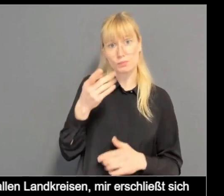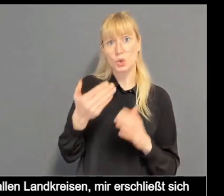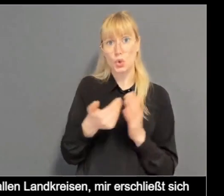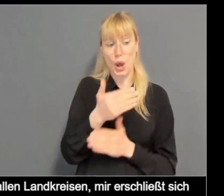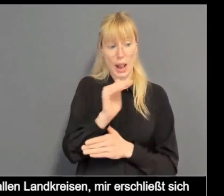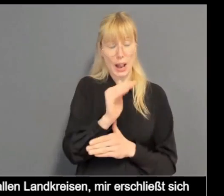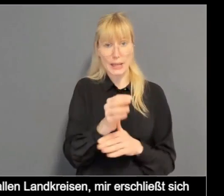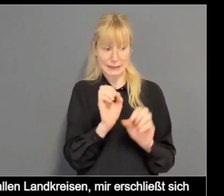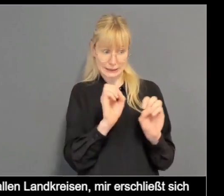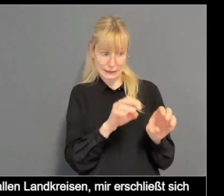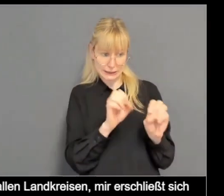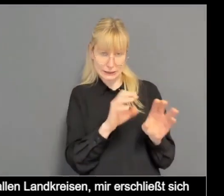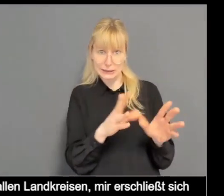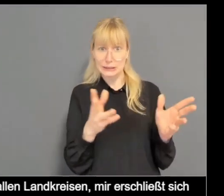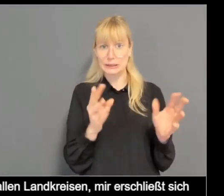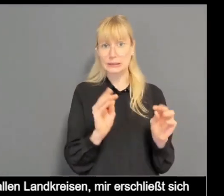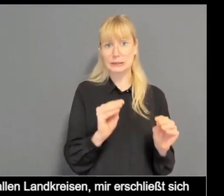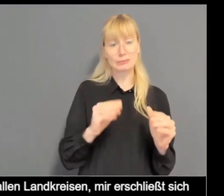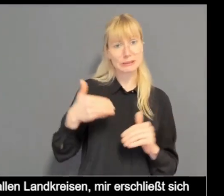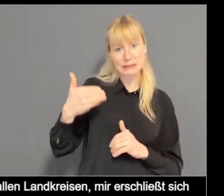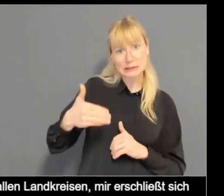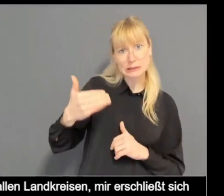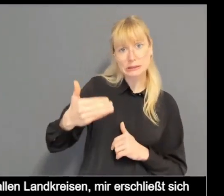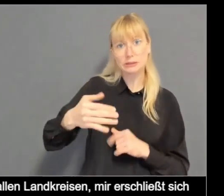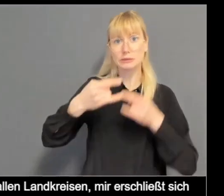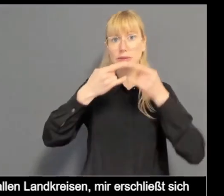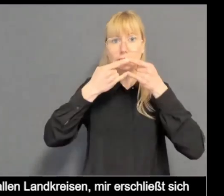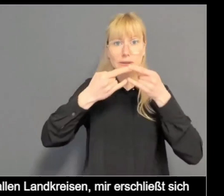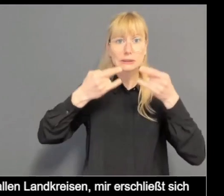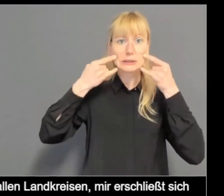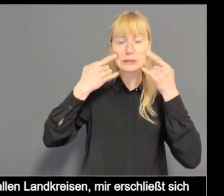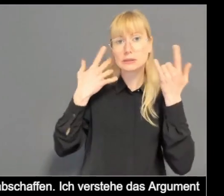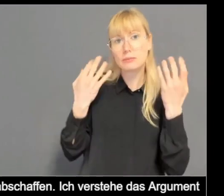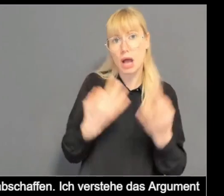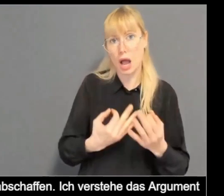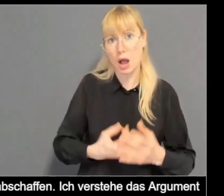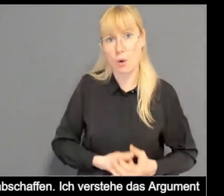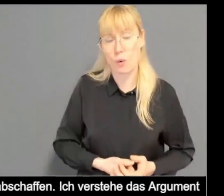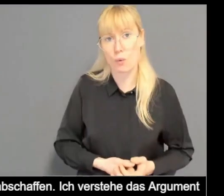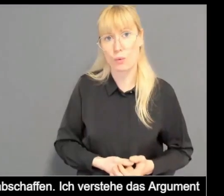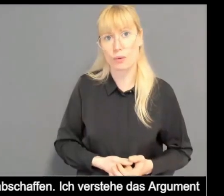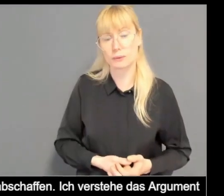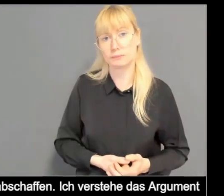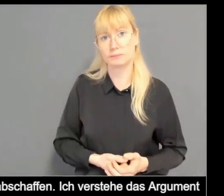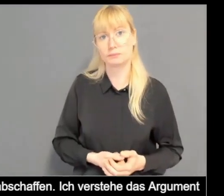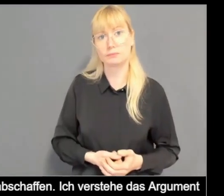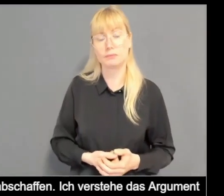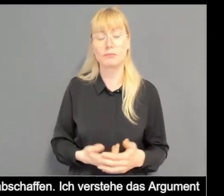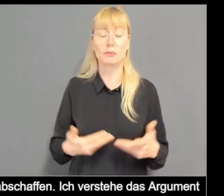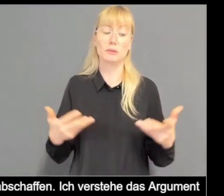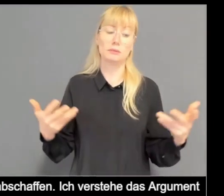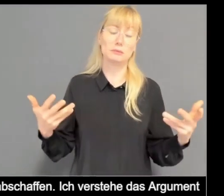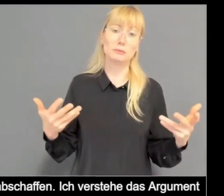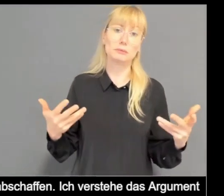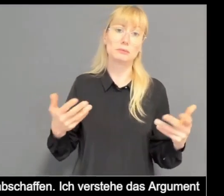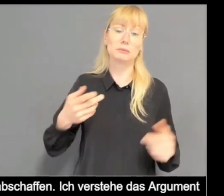Unterricht überhaupt haben. Und zwar immer wieder von neuem, eigentlich tagtäglich. Und da haben sich natürlich unsere